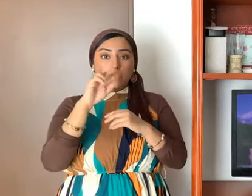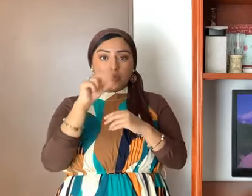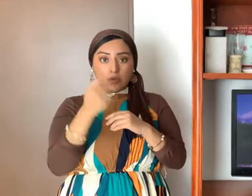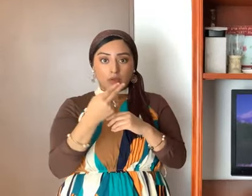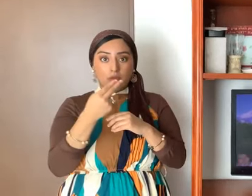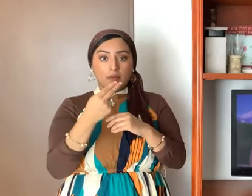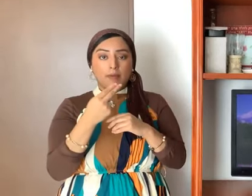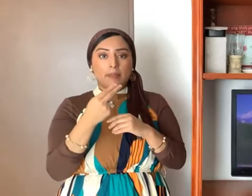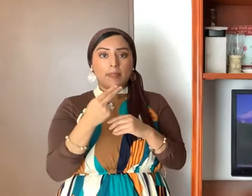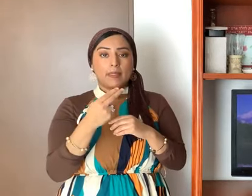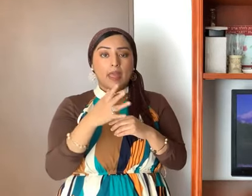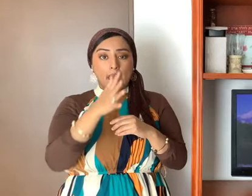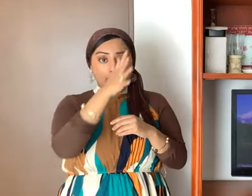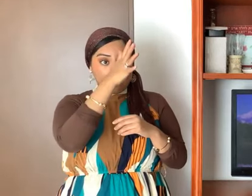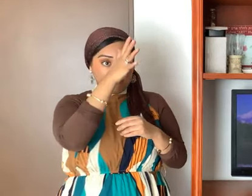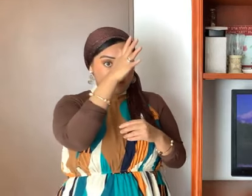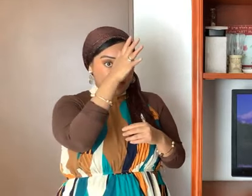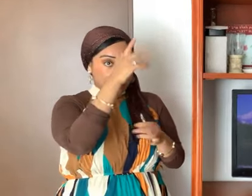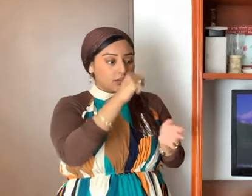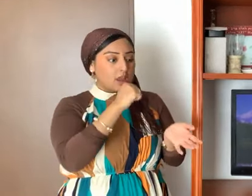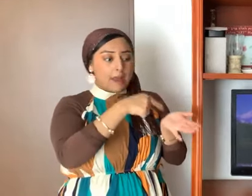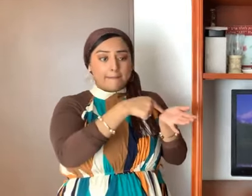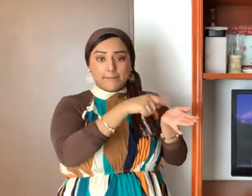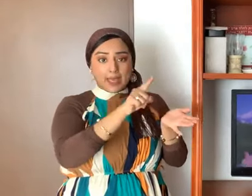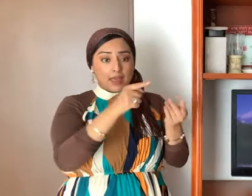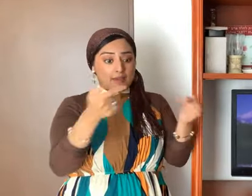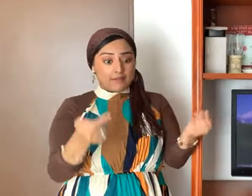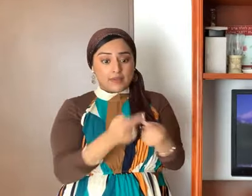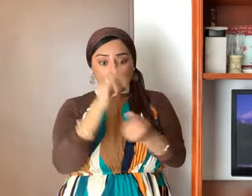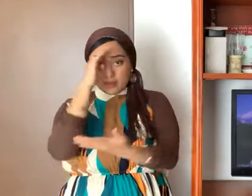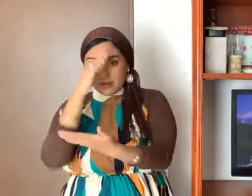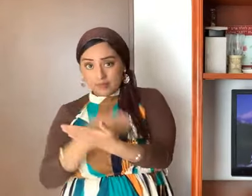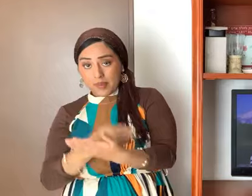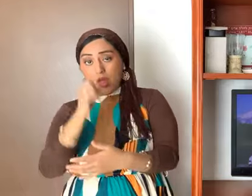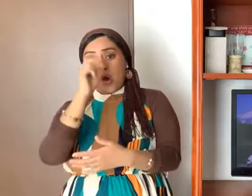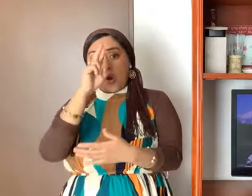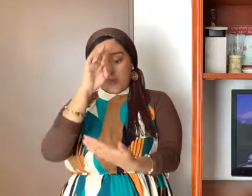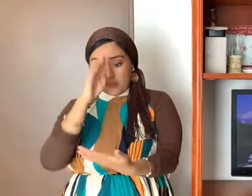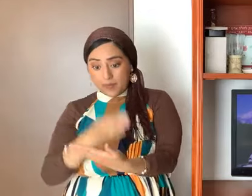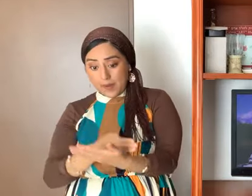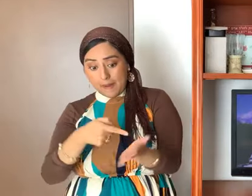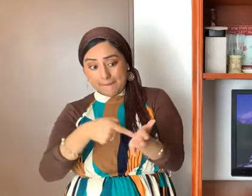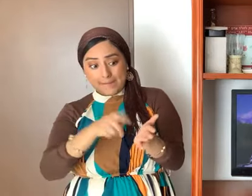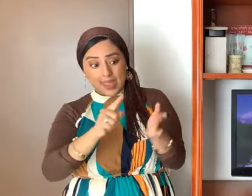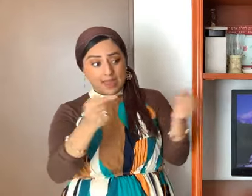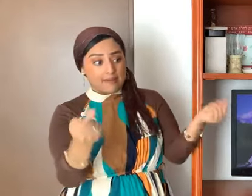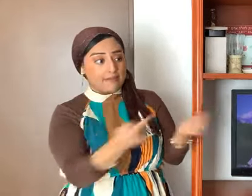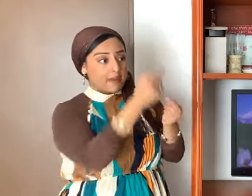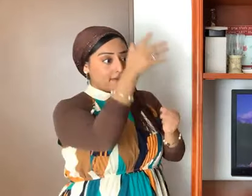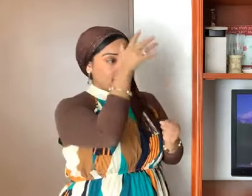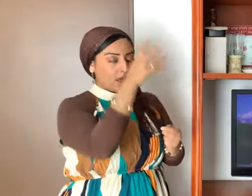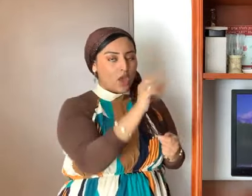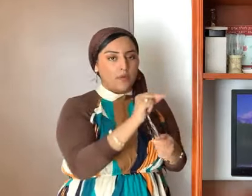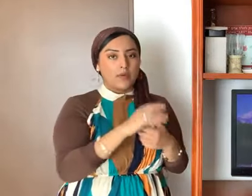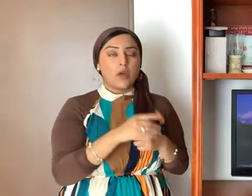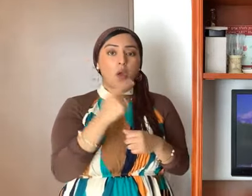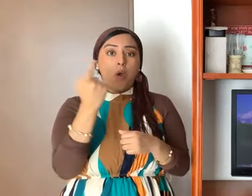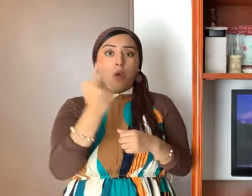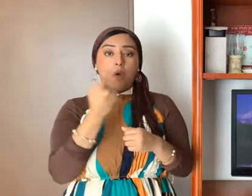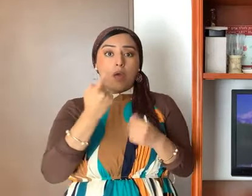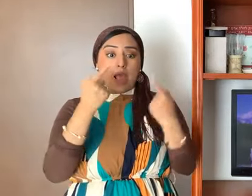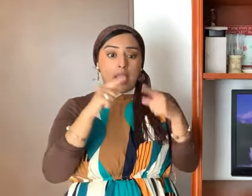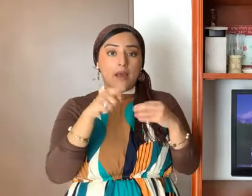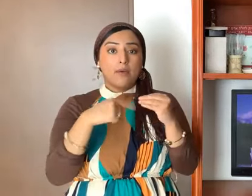no pagará el padre por los pecados de los hijos, ni los hijos por el pecado de los padres. Esto solamente aplica cuando los hijos